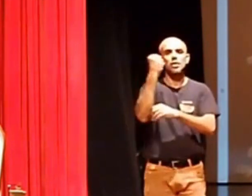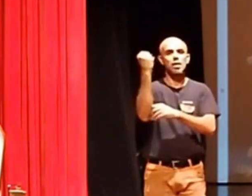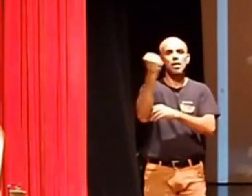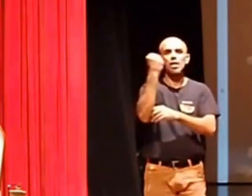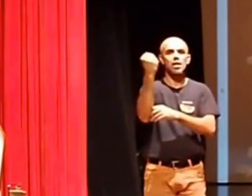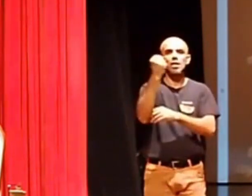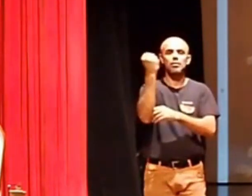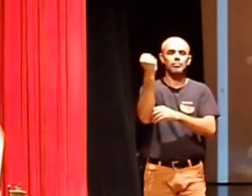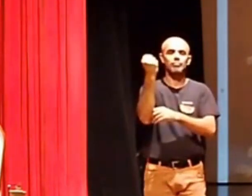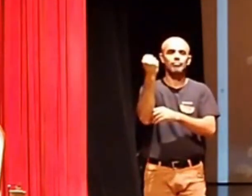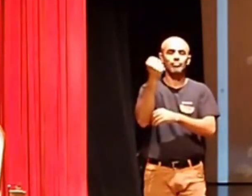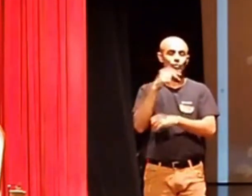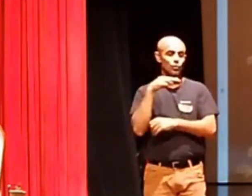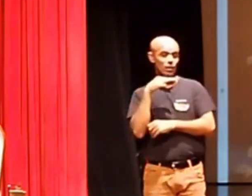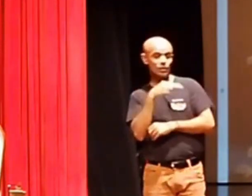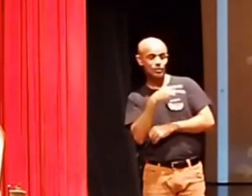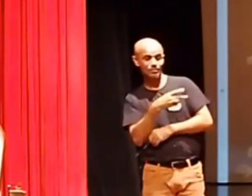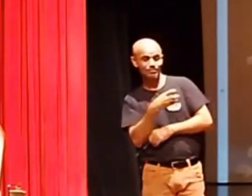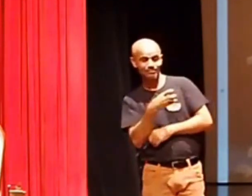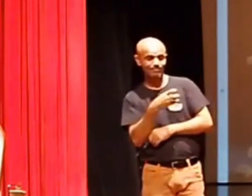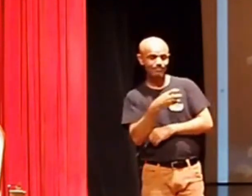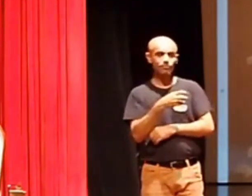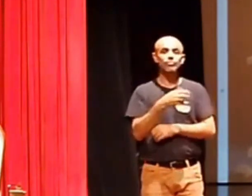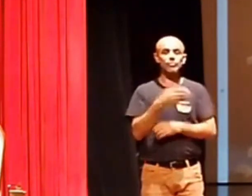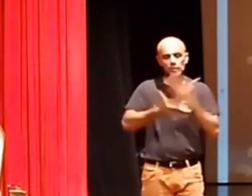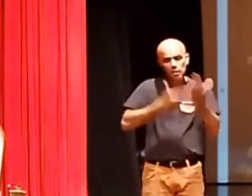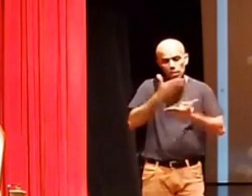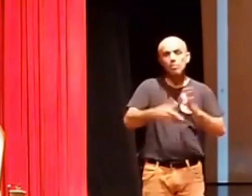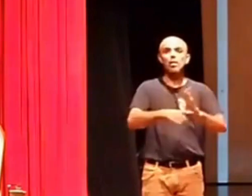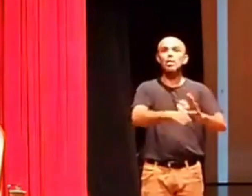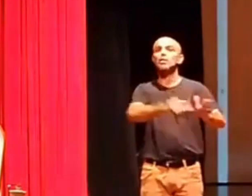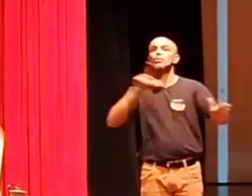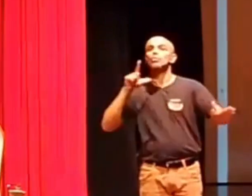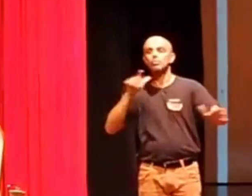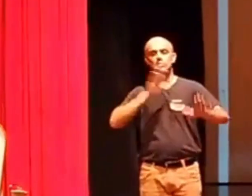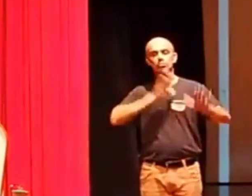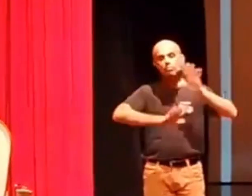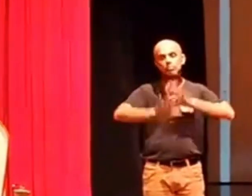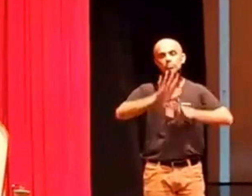mais uma condição. Por isso que a gente tem que entrar com tratamento preventivo.